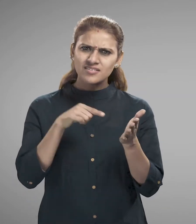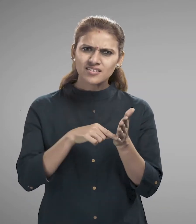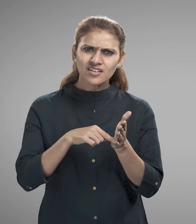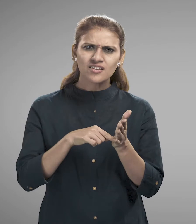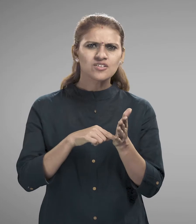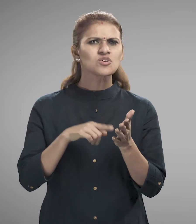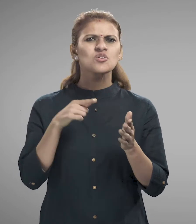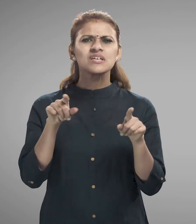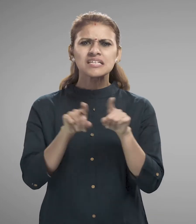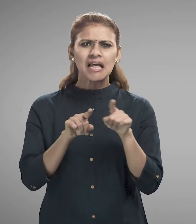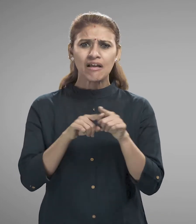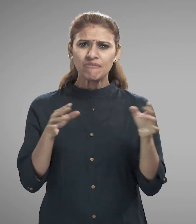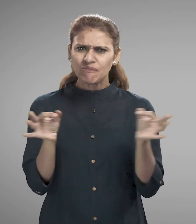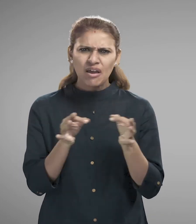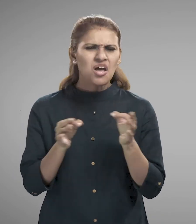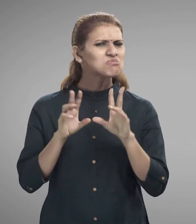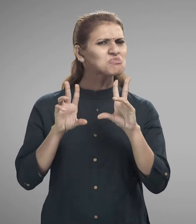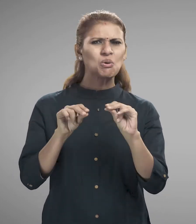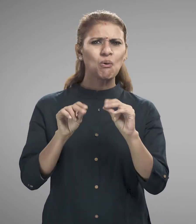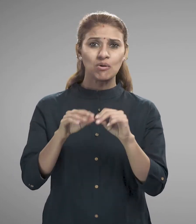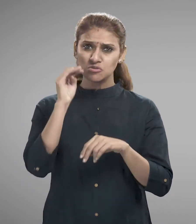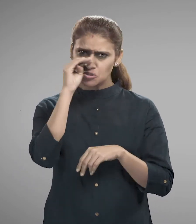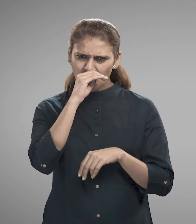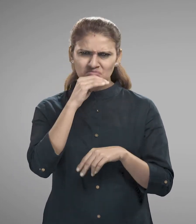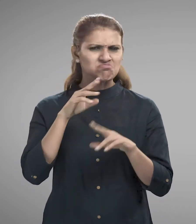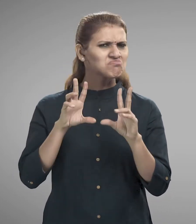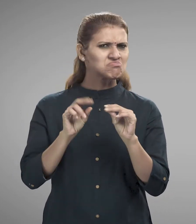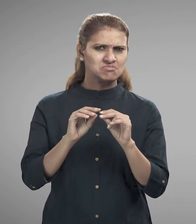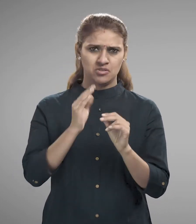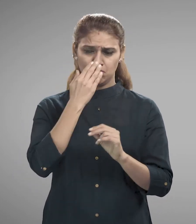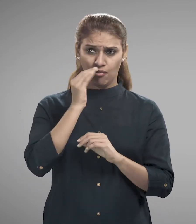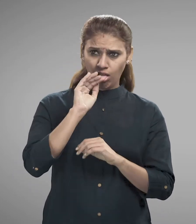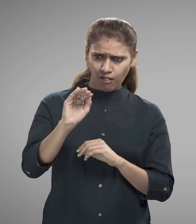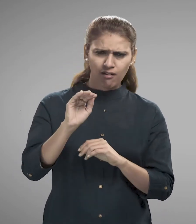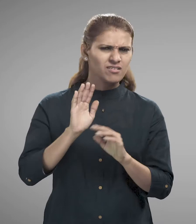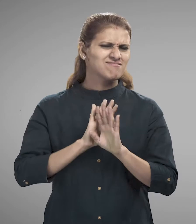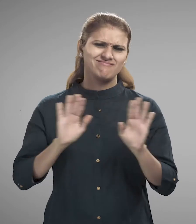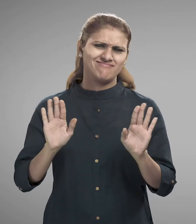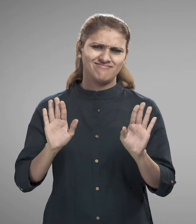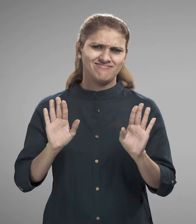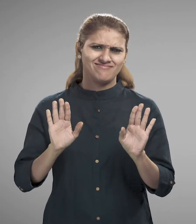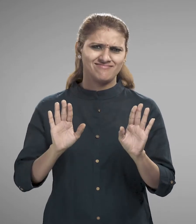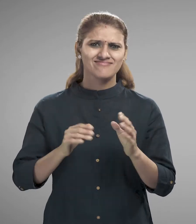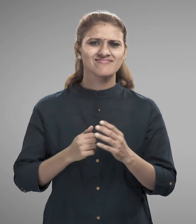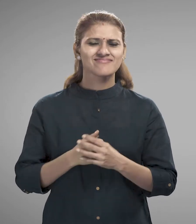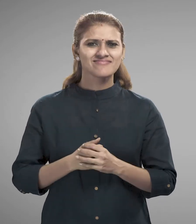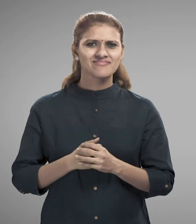इसीलिए मासिक धर्म डरने, शर्मिंदा या लज्जित होने का कारण नहीं होना चाहिए।